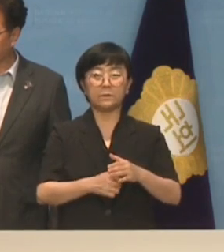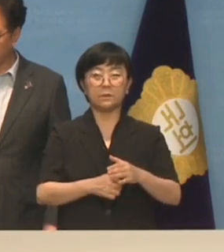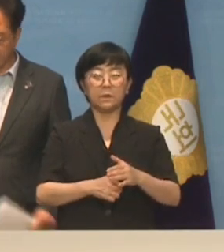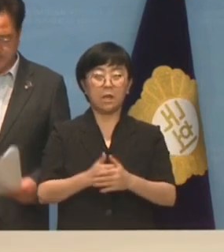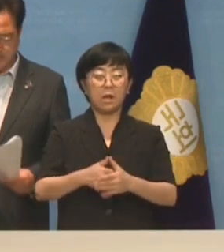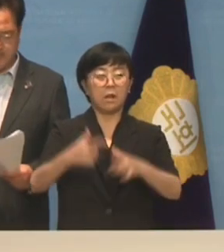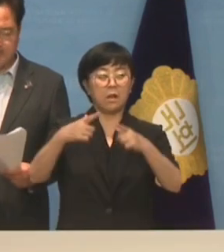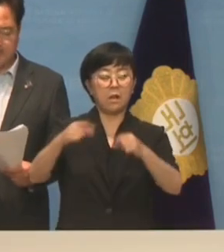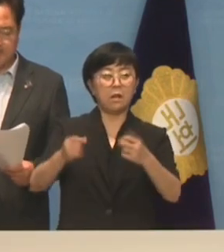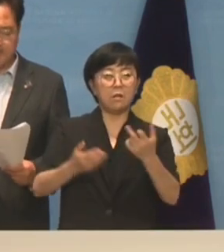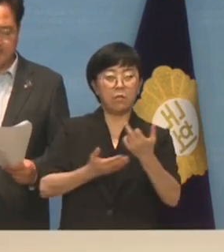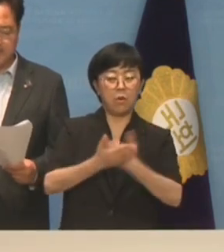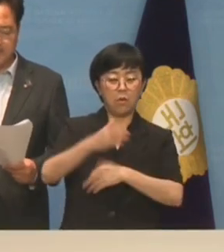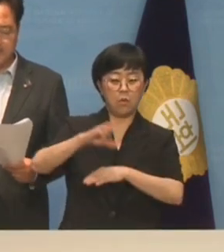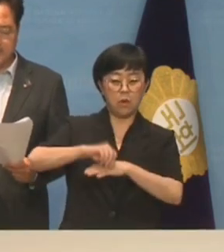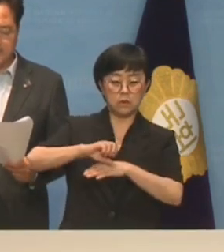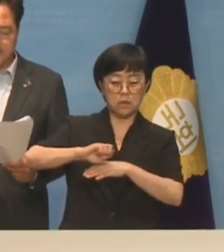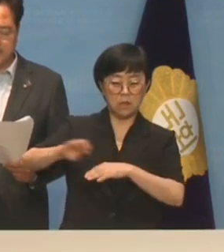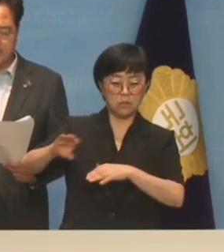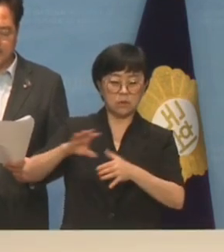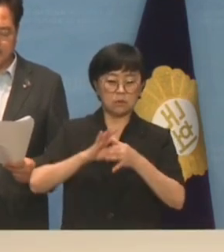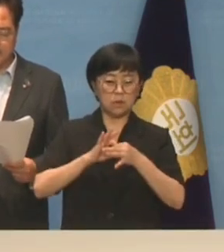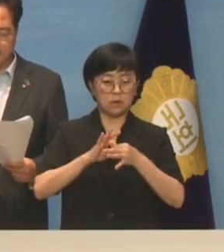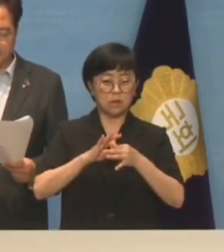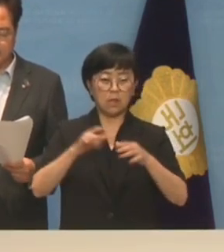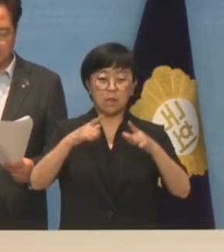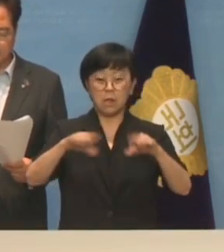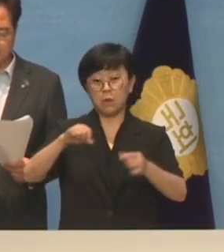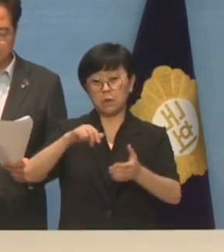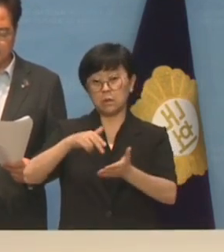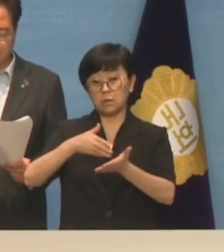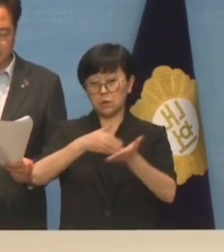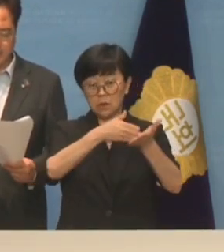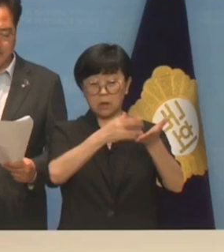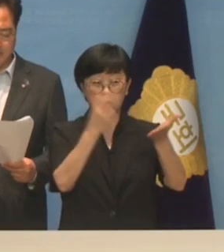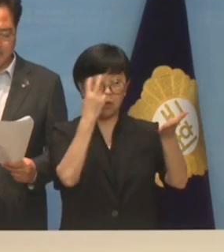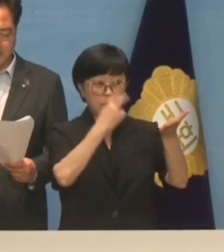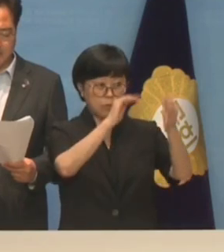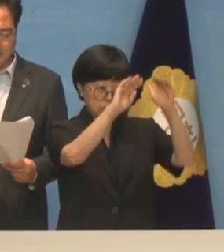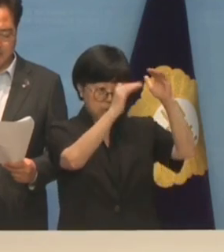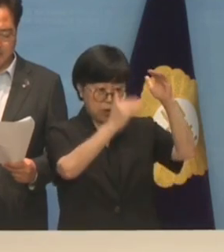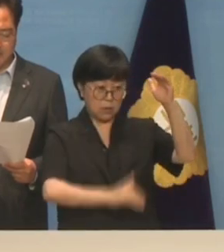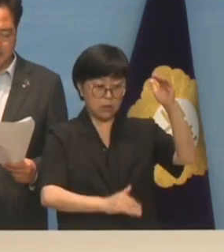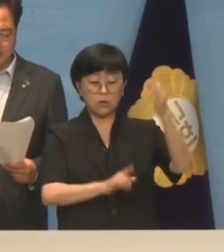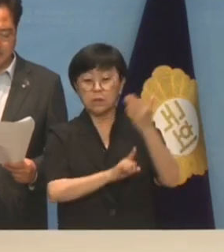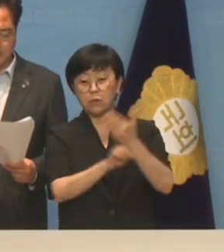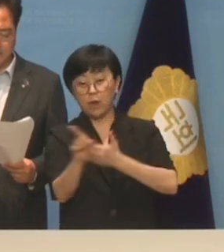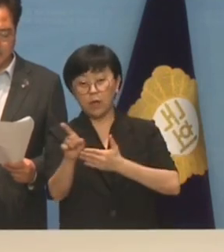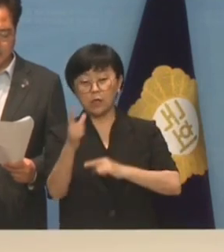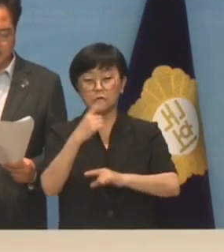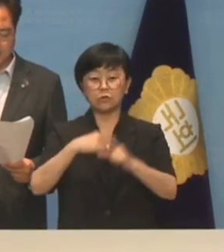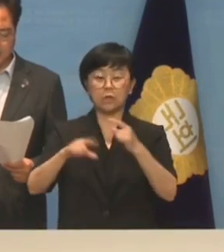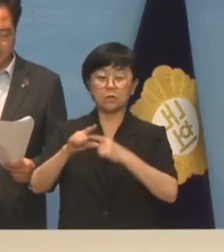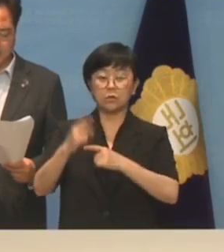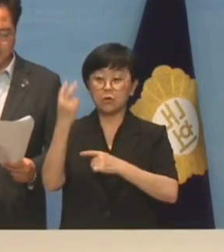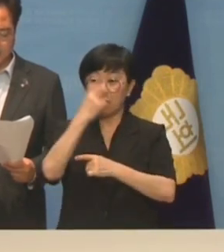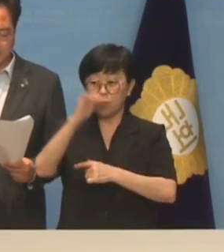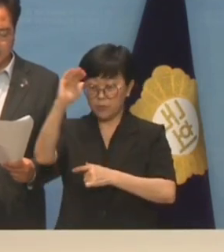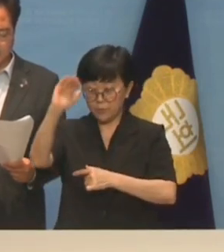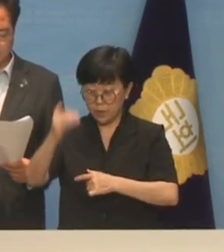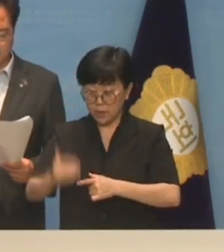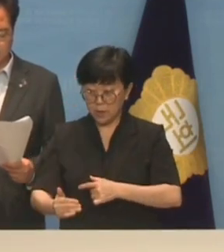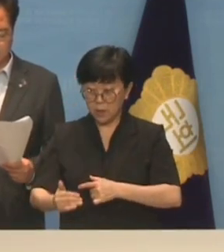마지막입니다. 일본의 원전 오염수 해양 방류와 관련해 일본 측이 요청한 검토 내용 이외에 추가적으로 어떤